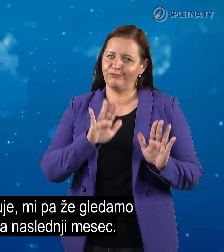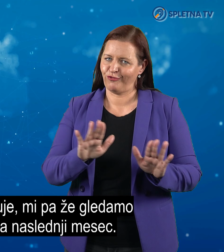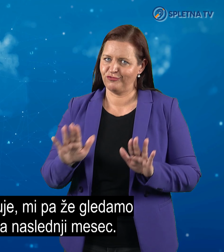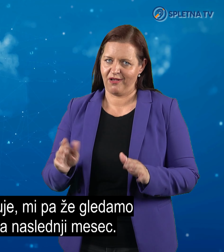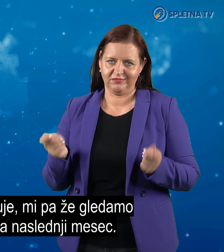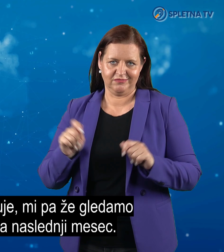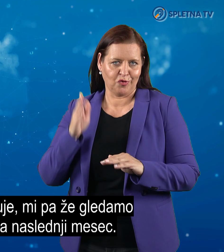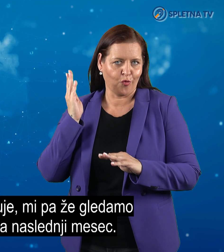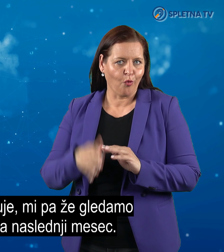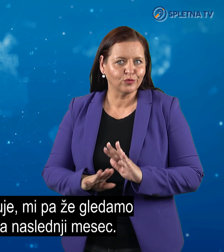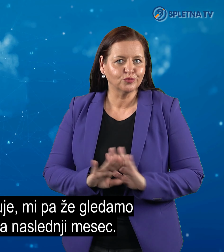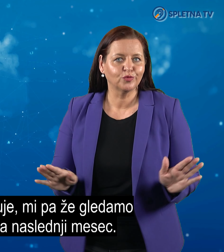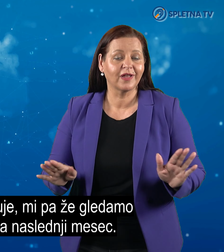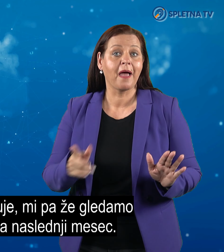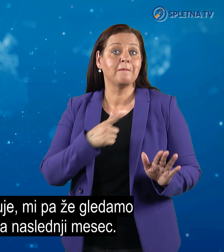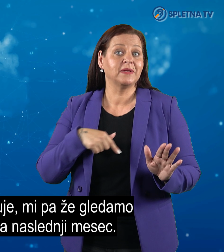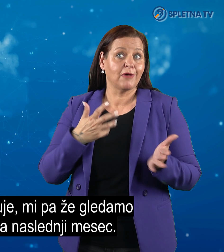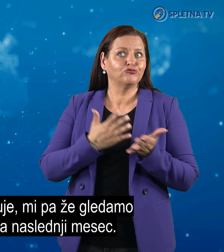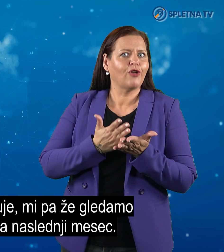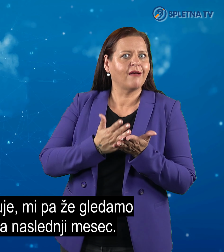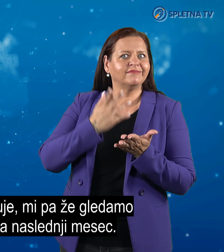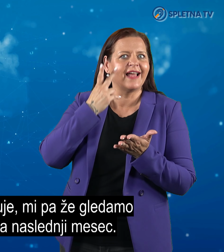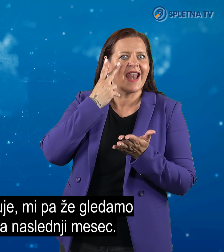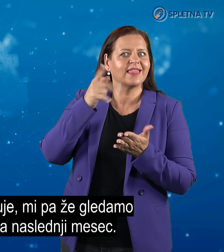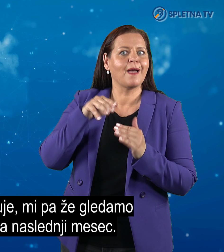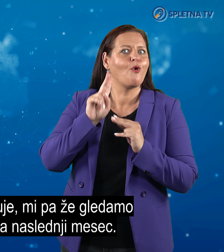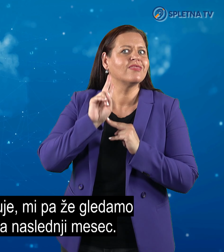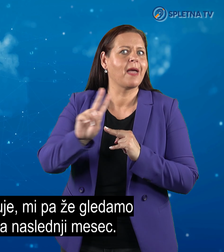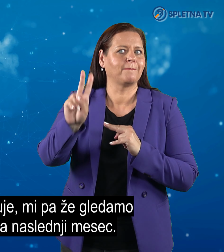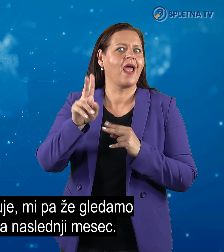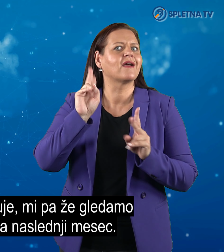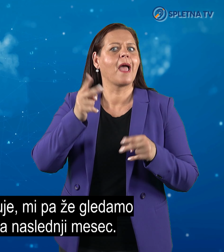počasi končuje, mi pa že gledamo naprej, kaj prinaša naslednji mesec.